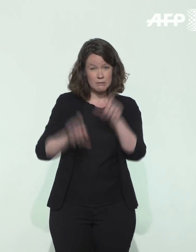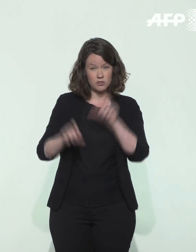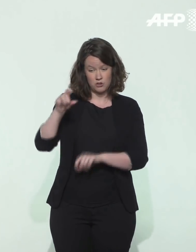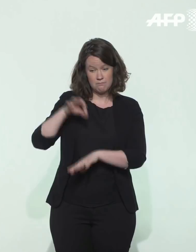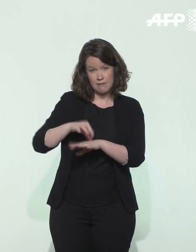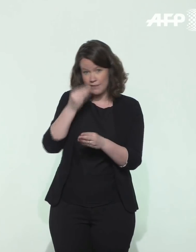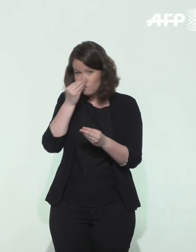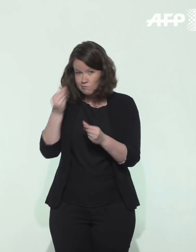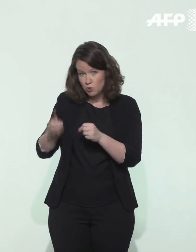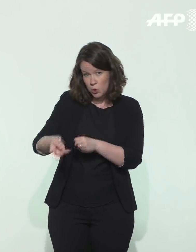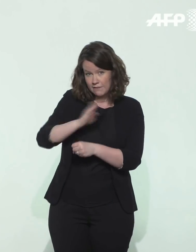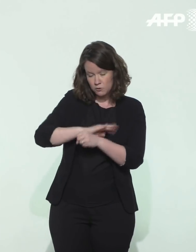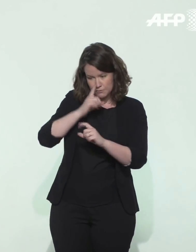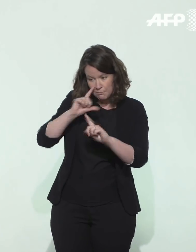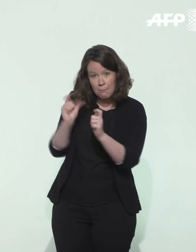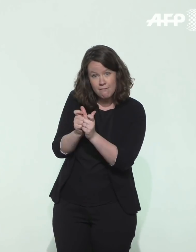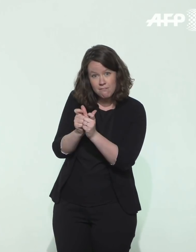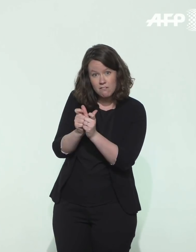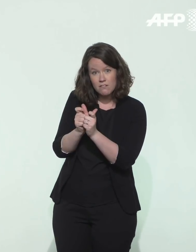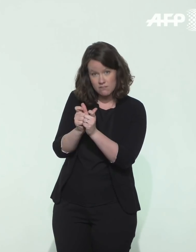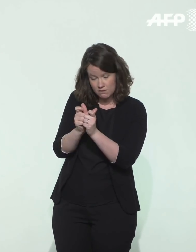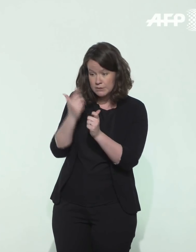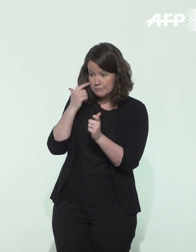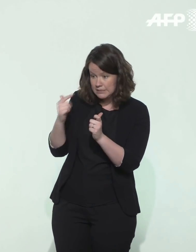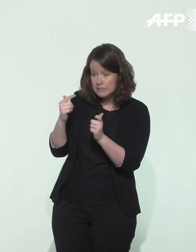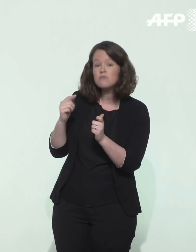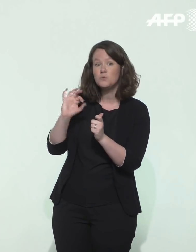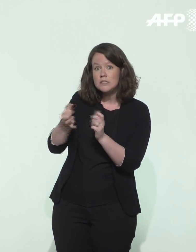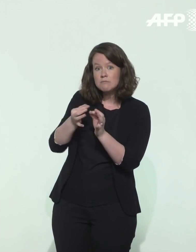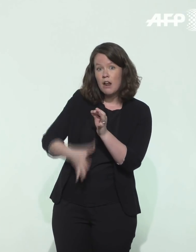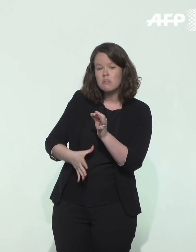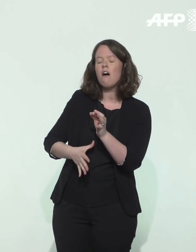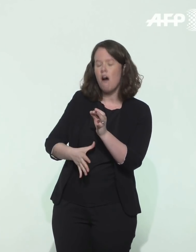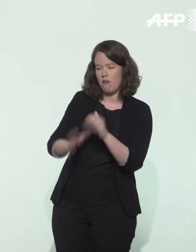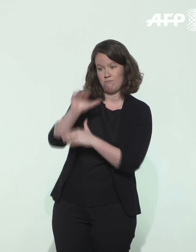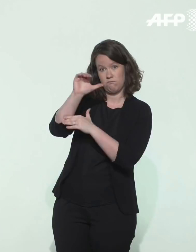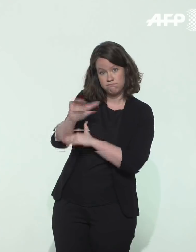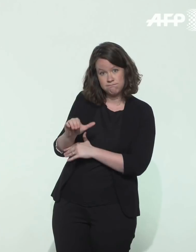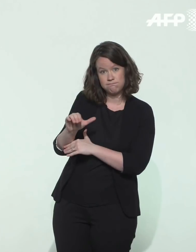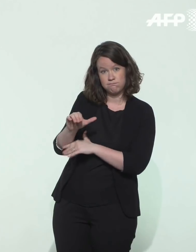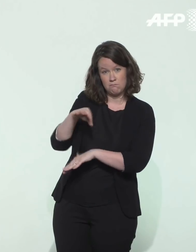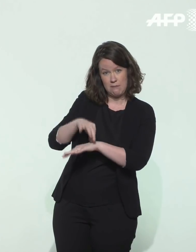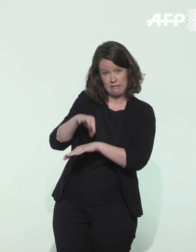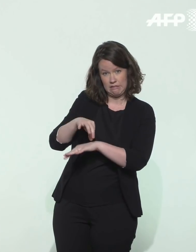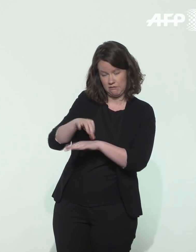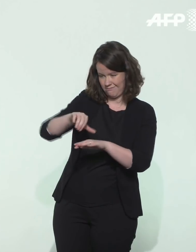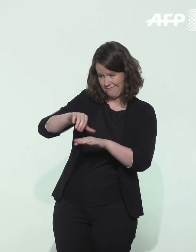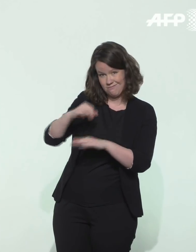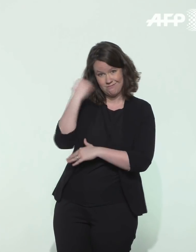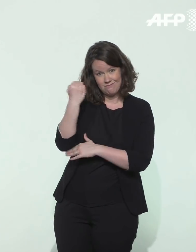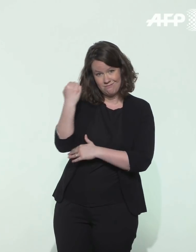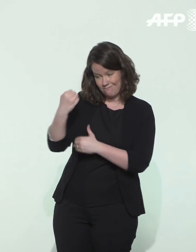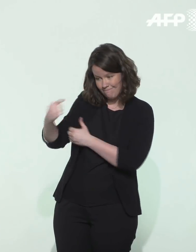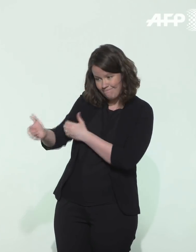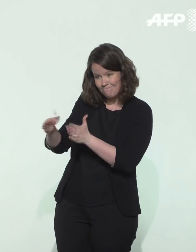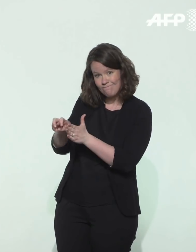symptomatiques, leurs cas contacts, d'être capable d'isoler les personnes qui peuvent présenter des symptômes ou qui sont susceptibles de transmettre la maladie, de manière